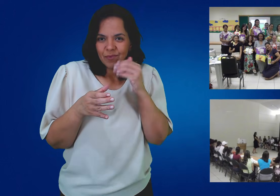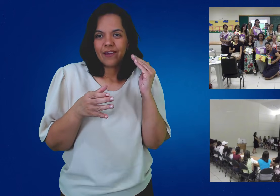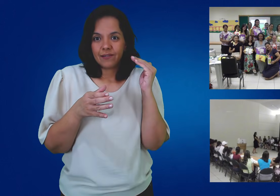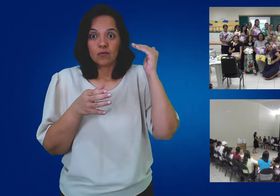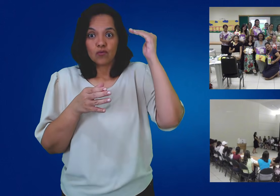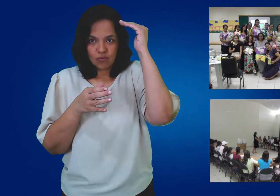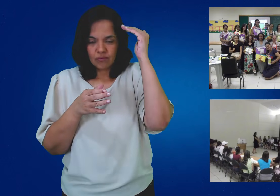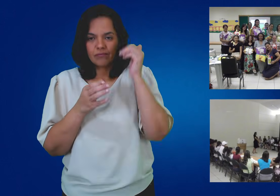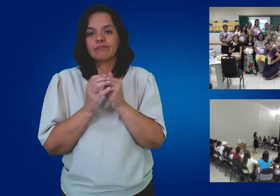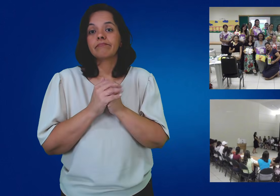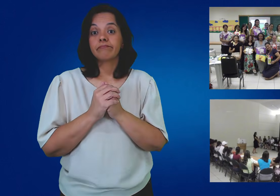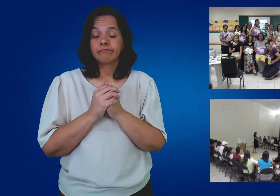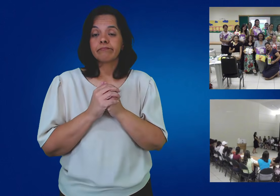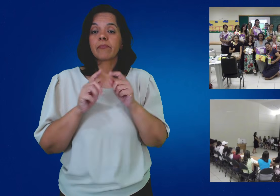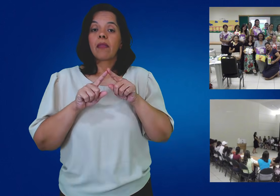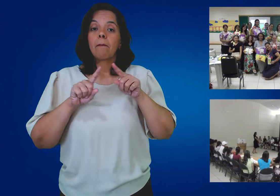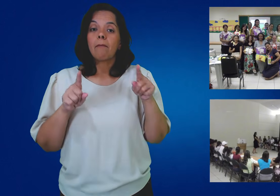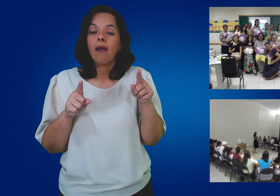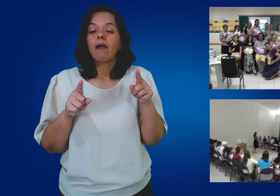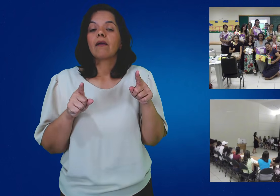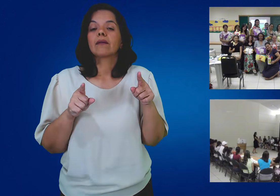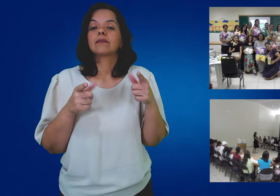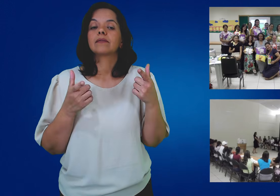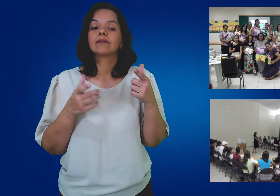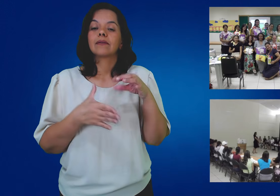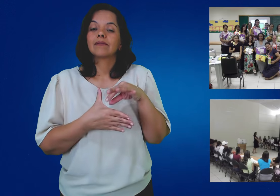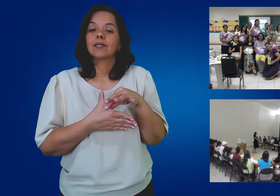liderar um grupo de mulheres.